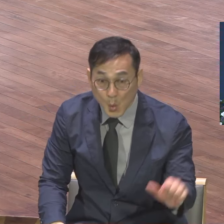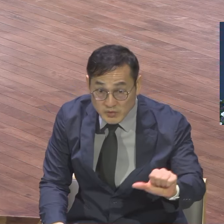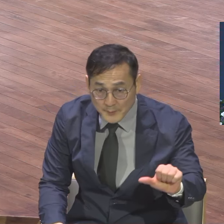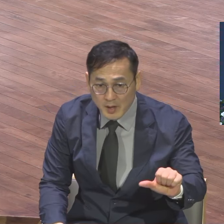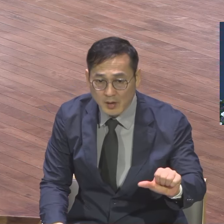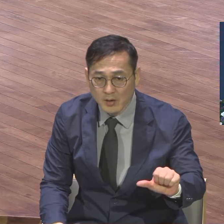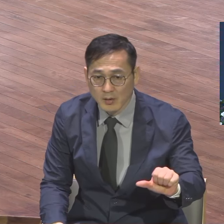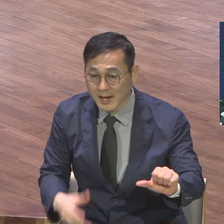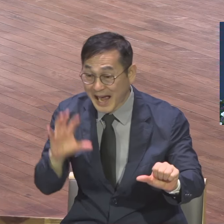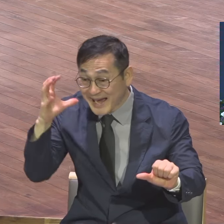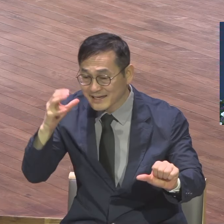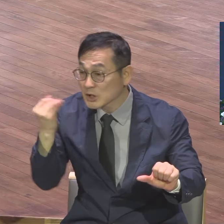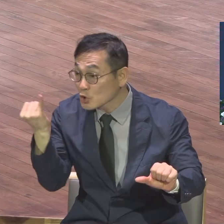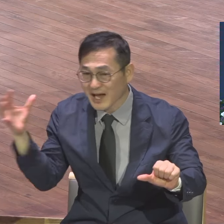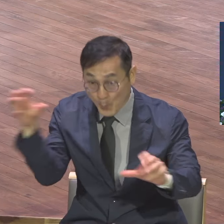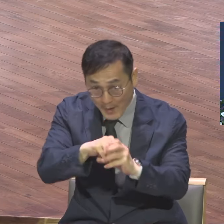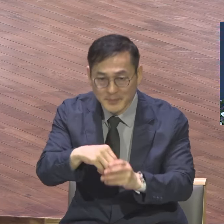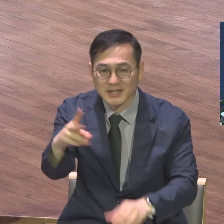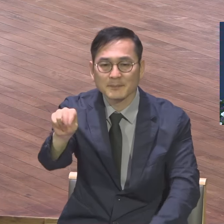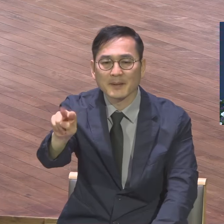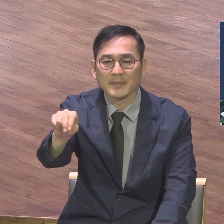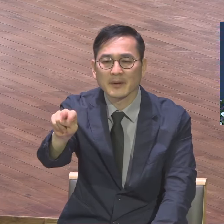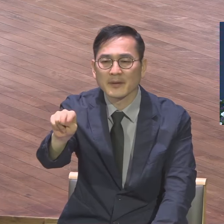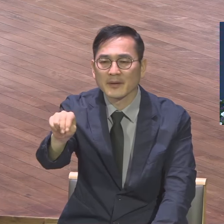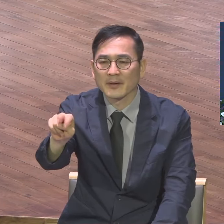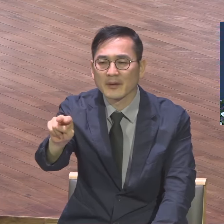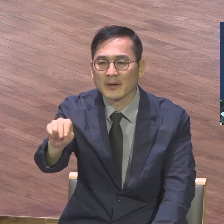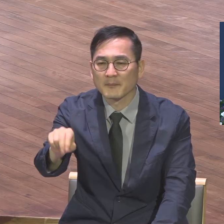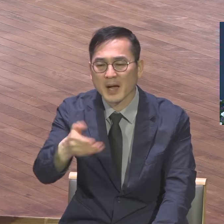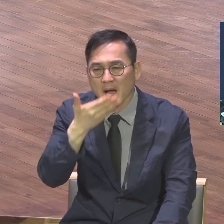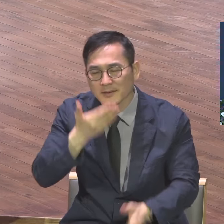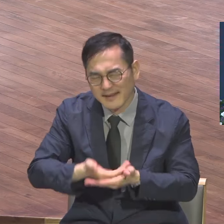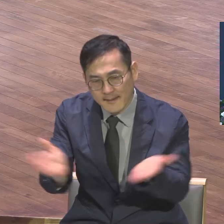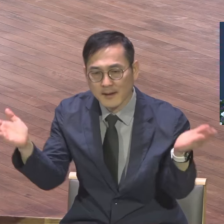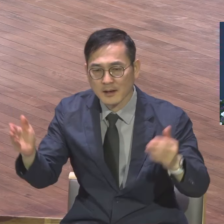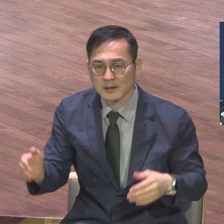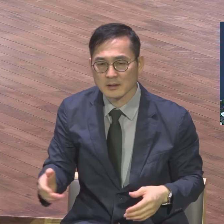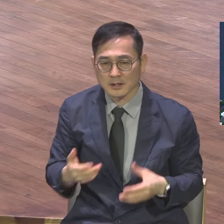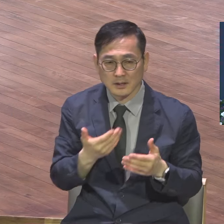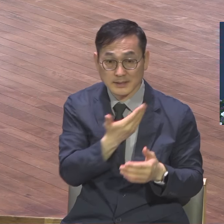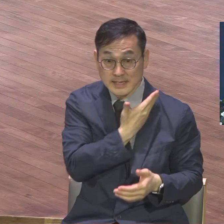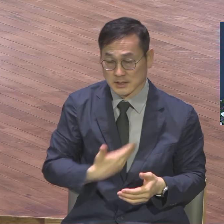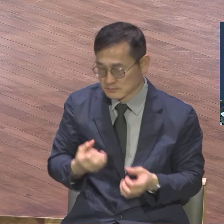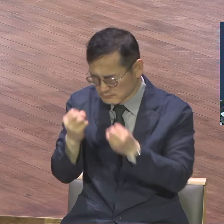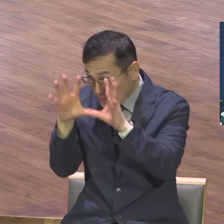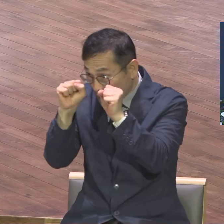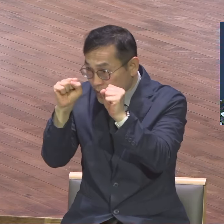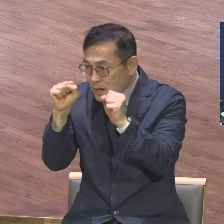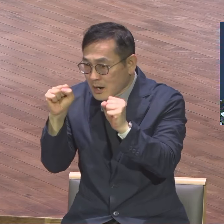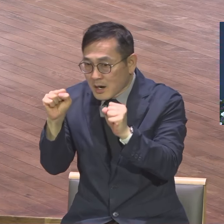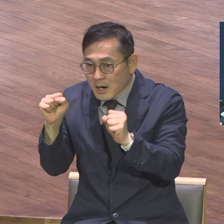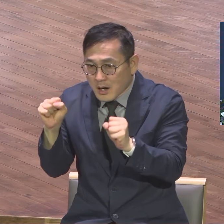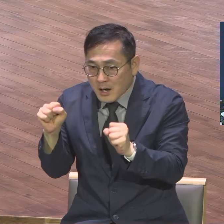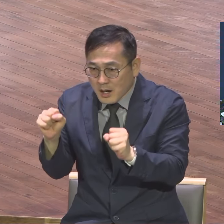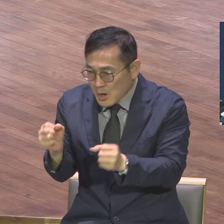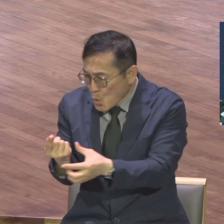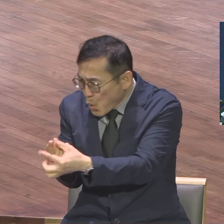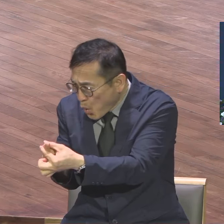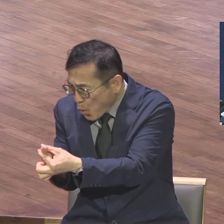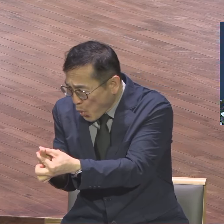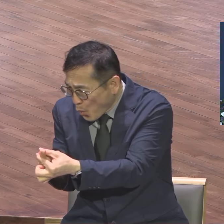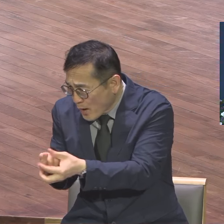얼마나 놀라운 능력이 있습니까? 이 제자들 눈에 볼 때 그 물고기 두 마리 떡싹이 5천